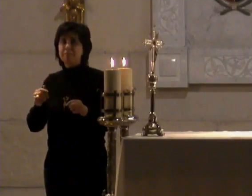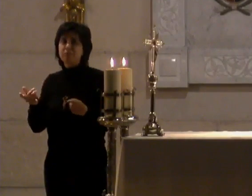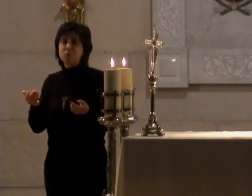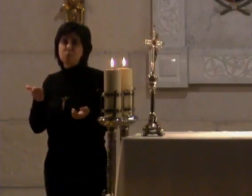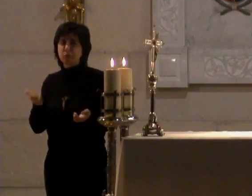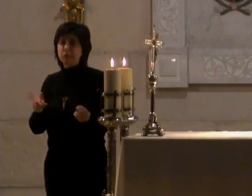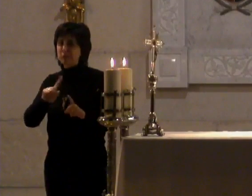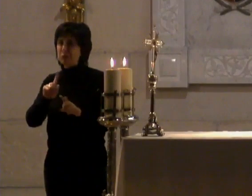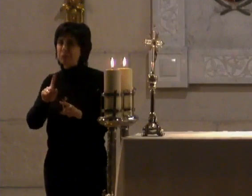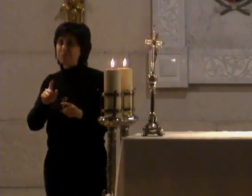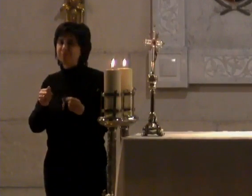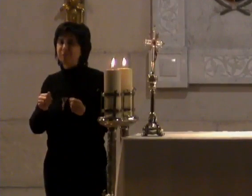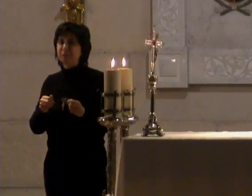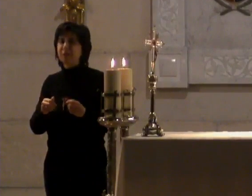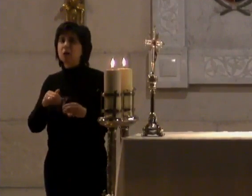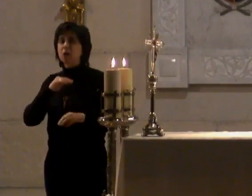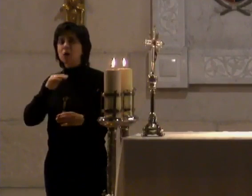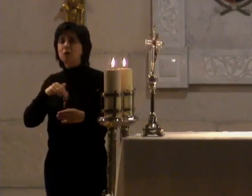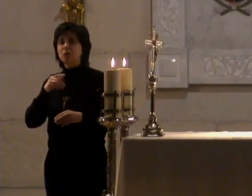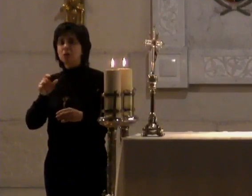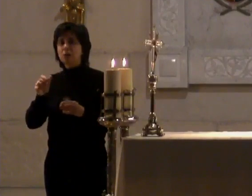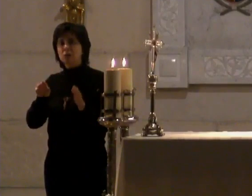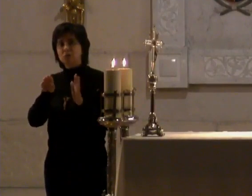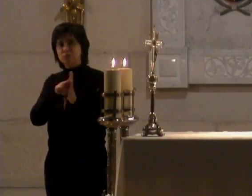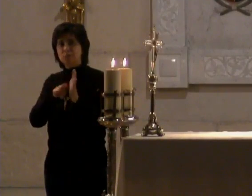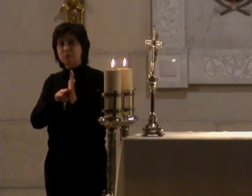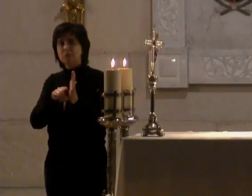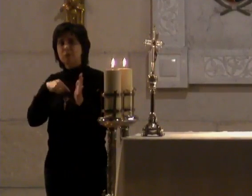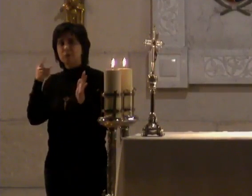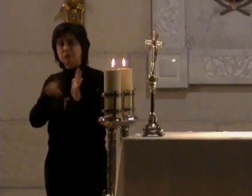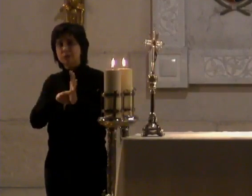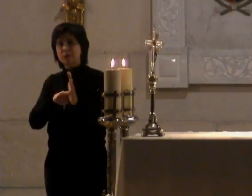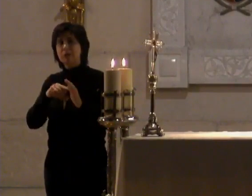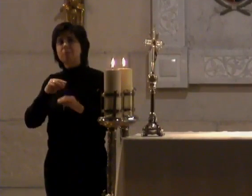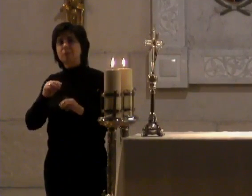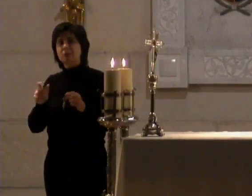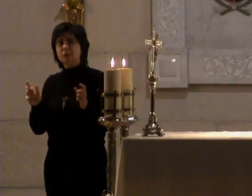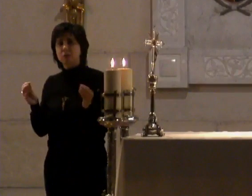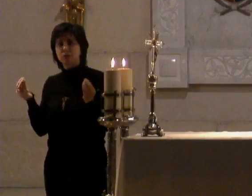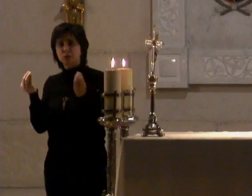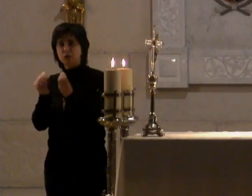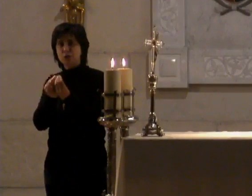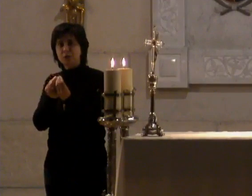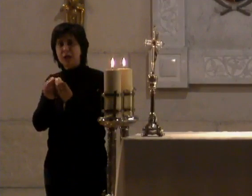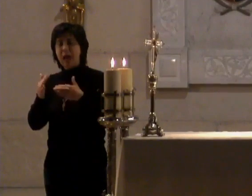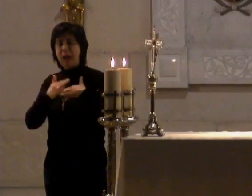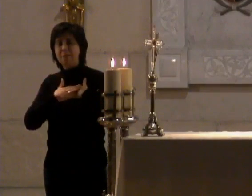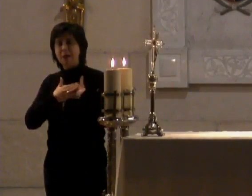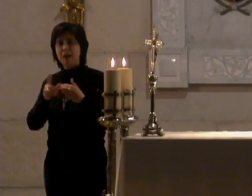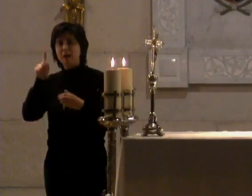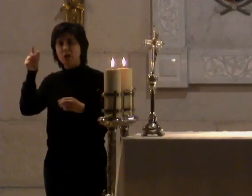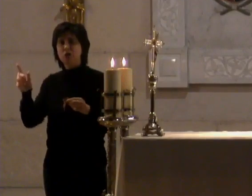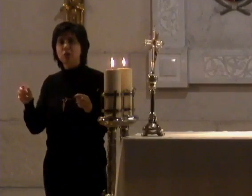cielos. Queridos hermanos, y los preceptos del Señor se resumen fundamentalmente en amar a Dios sobre todas las cosas y al